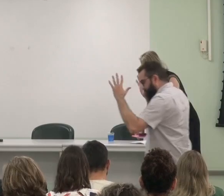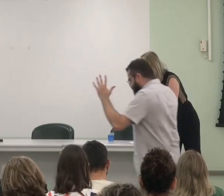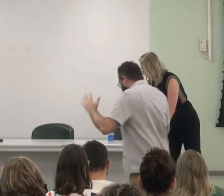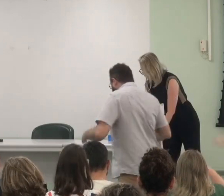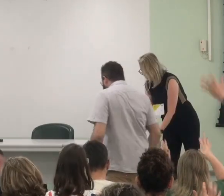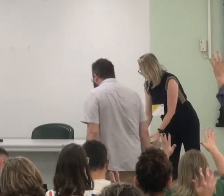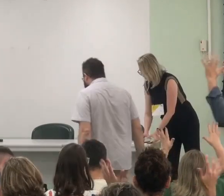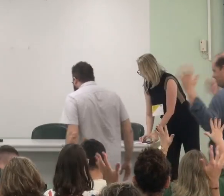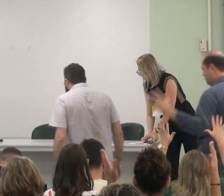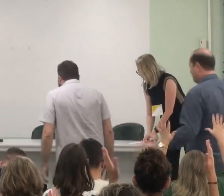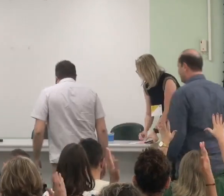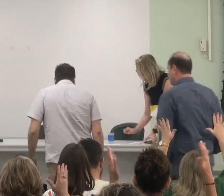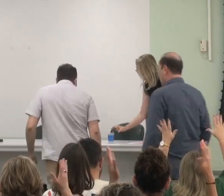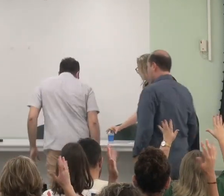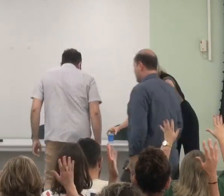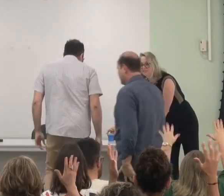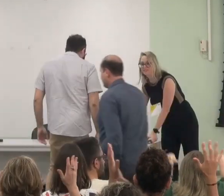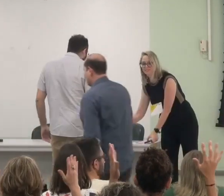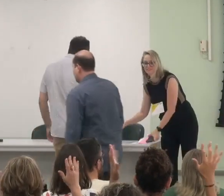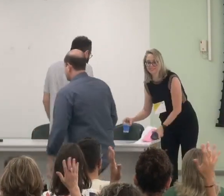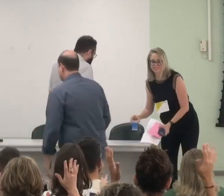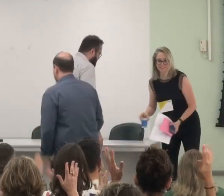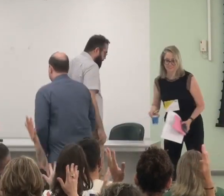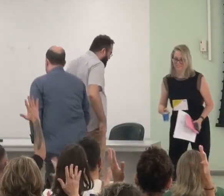agora. Palmas, por favor.